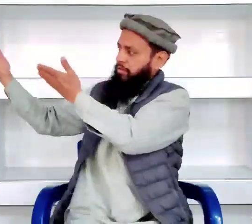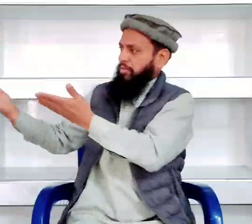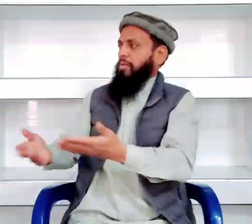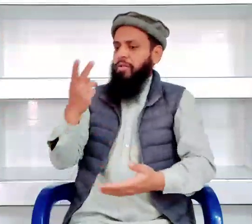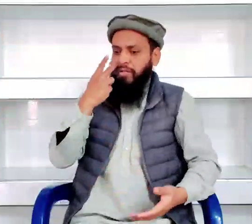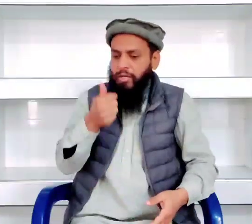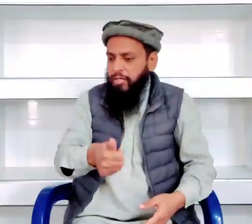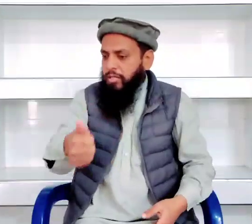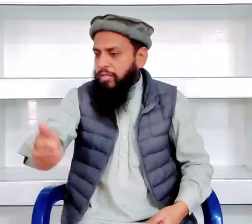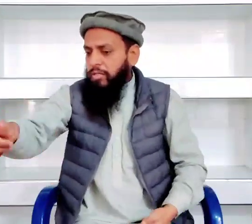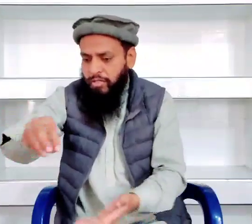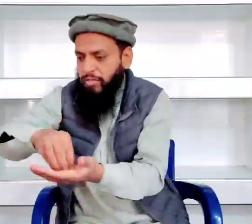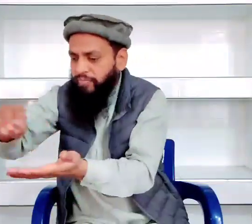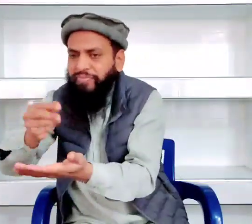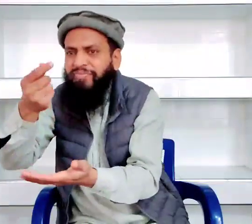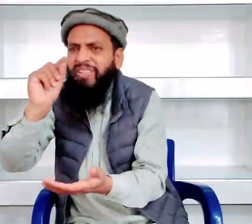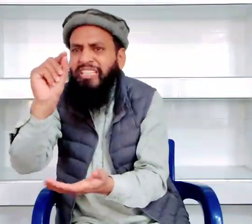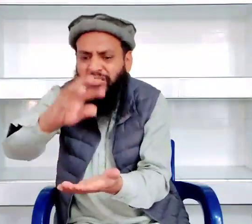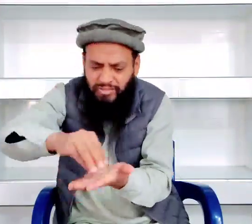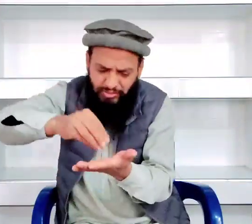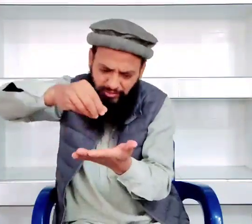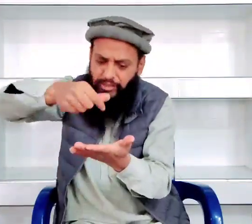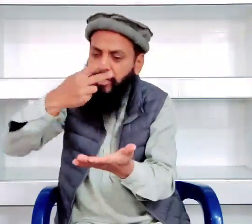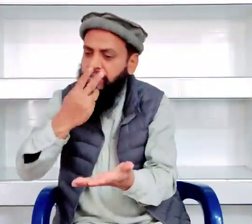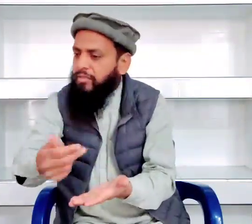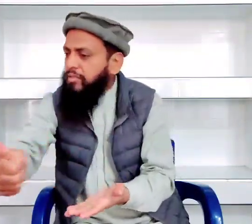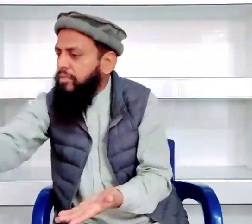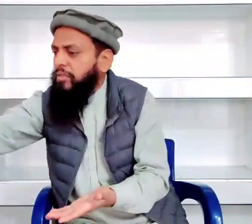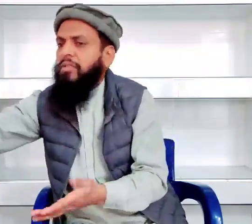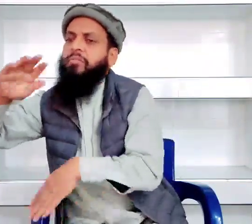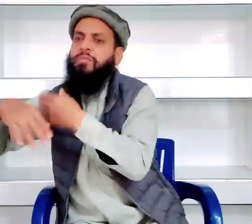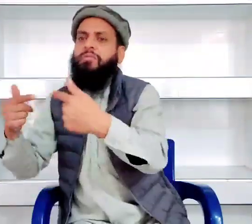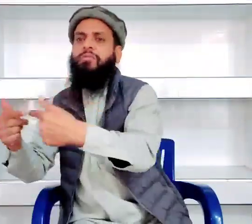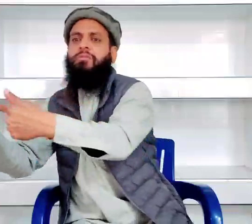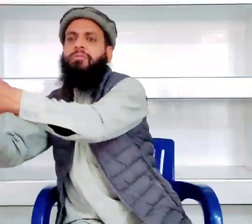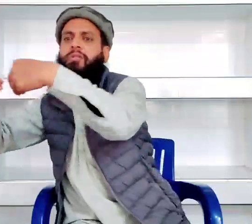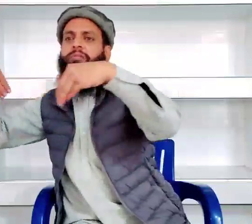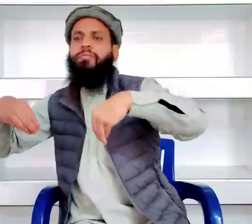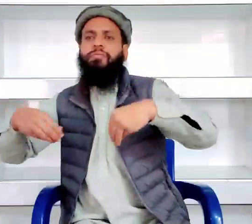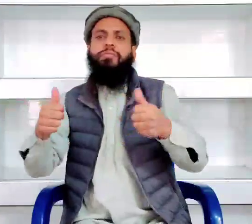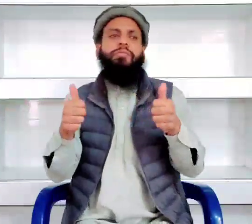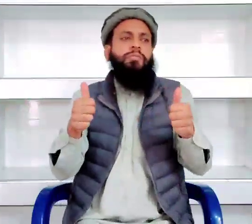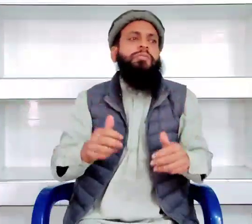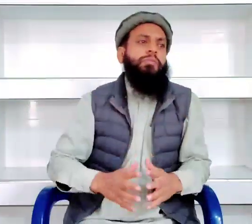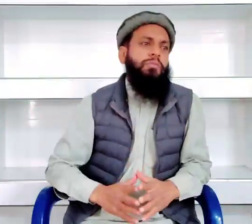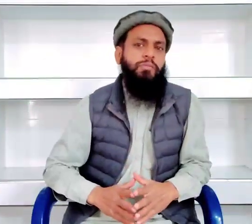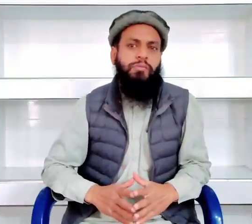ਹੋਏਗਾ ਲੋਕਾਂ ਨੂੰ ਫਾਇਦਾ ਹੋਏਗਾ ਸਸਤੀ ਚੀਜ਼ ਹੋਏਗੀ ਲੇਕਿਨ ਜਦੋਂ ਮੰਡੀ ਦੇ ਅੰਦਰ ਸੌਦਾ ਘੱਟ ਹੋਏਗਾ ਉਦੋਂ ਚੀਜ਼ ਮਹਿੰਗੀ